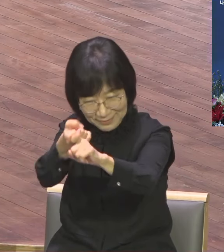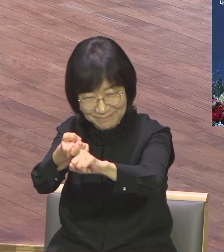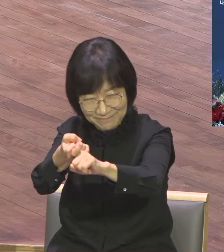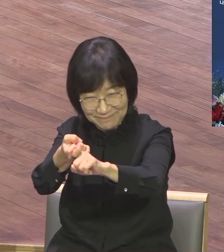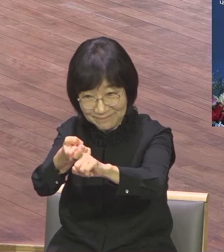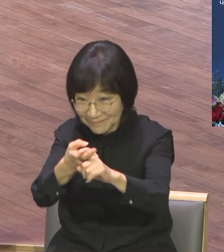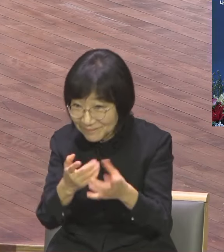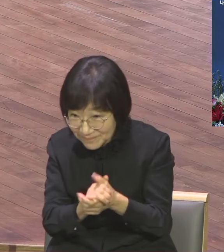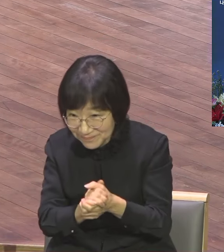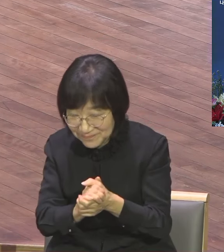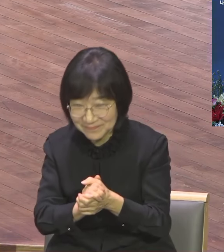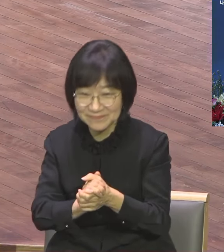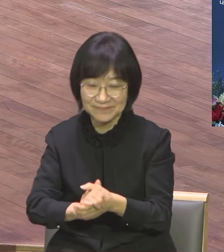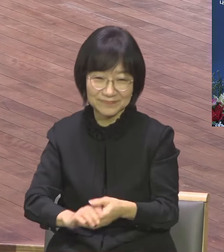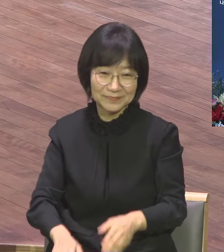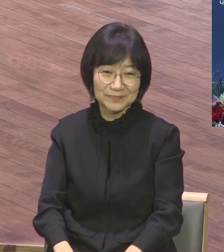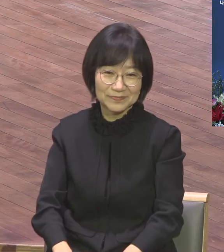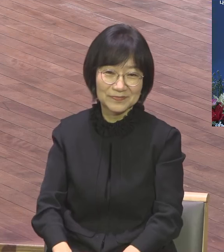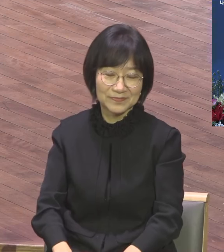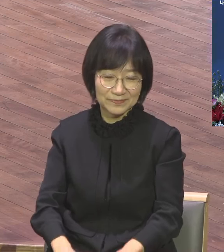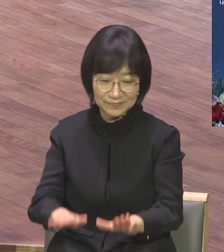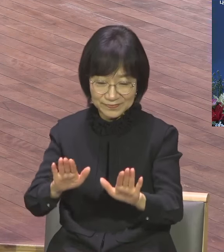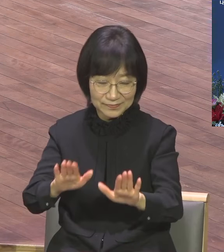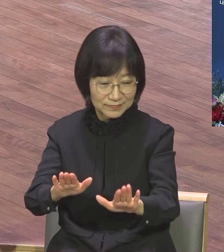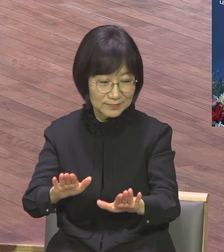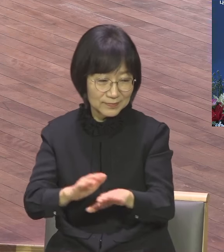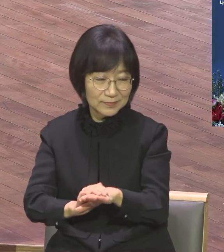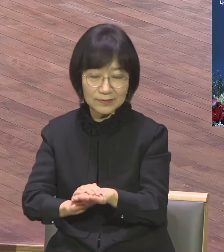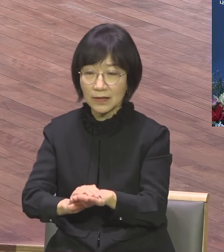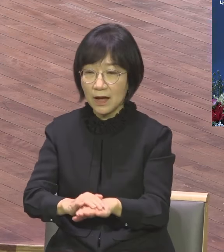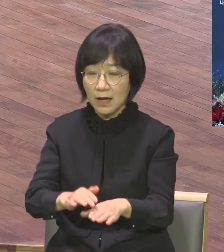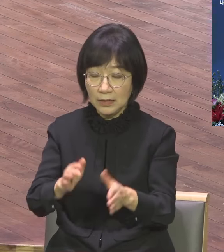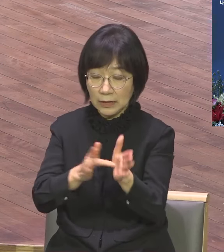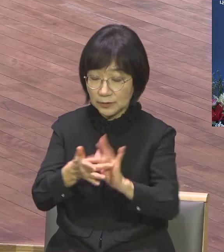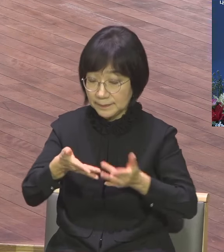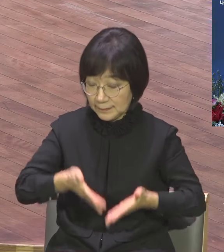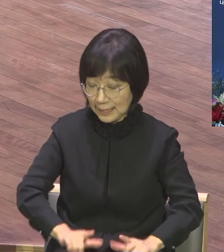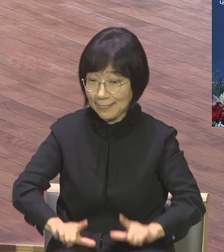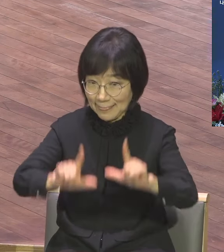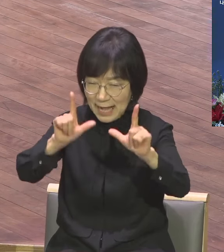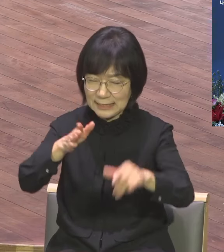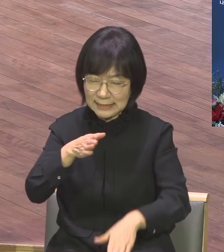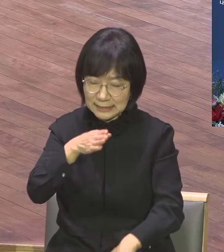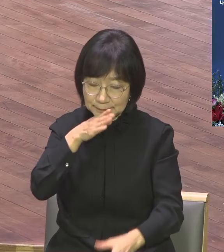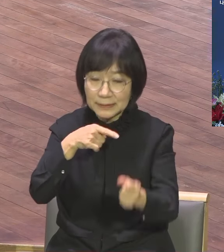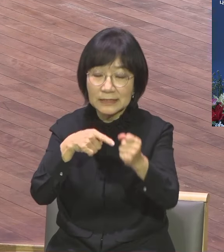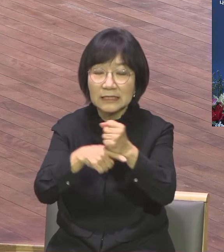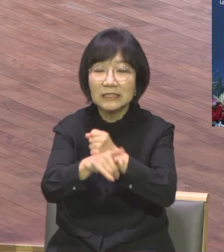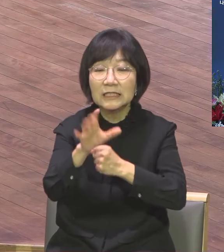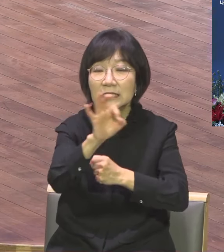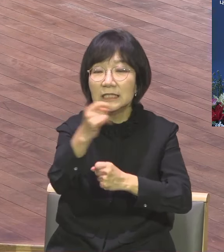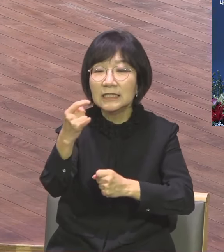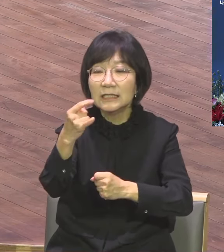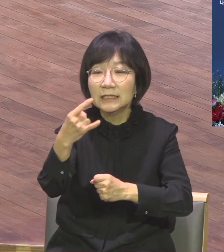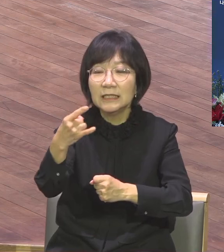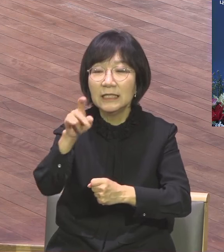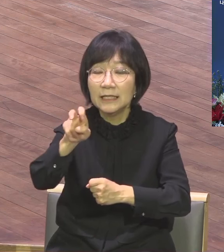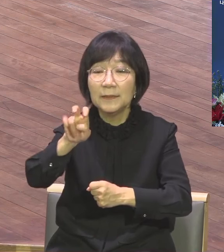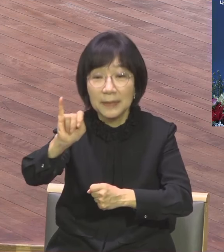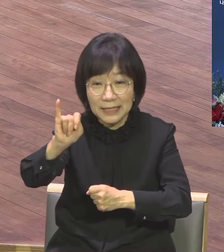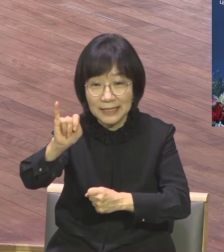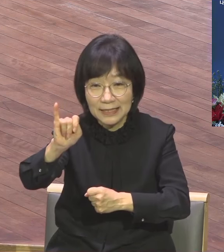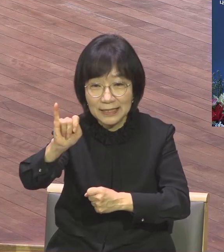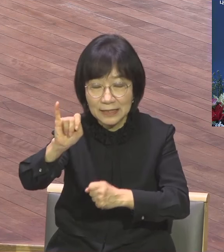오늘 본문 말씀은 우리에게 성탄의 참된 의미를 다시금 돌아보게 만드는 그런